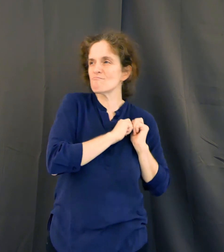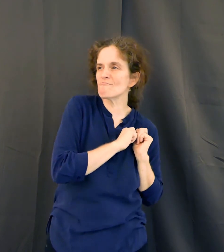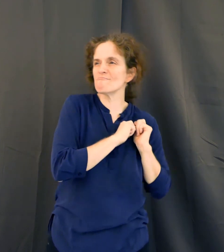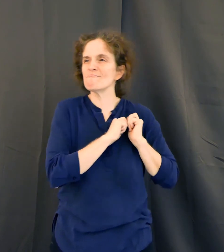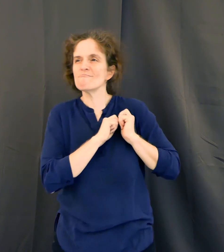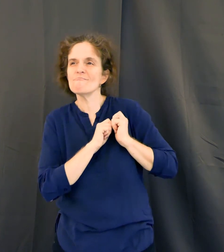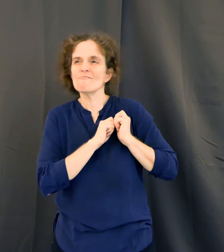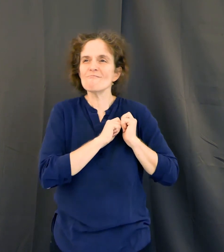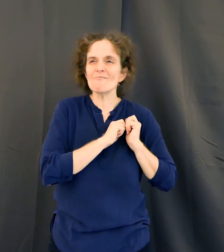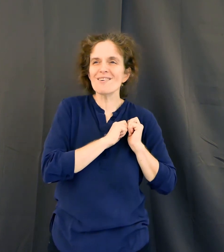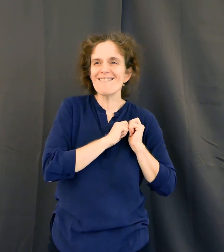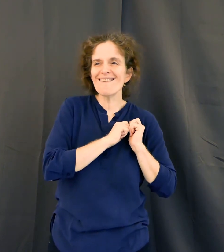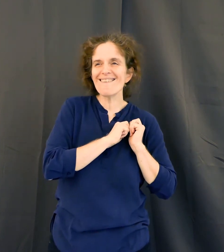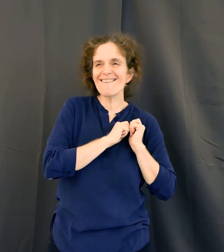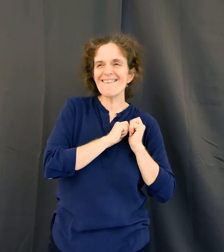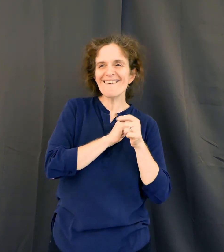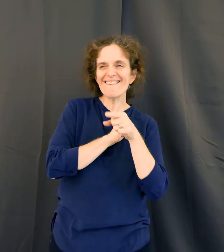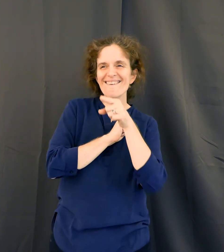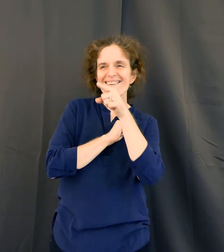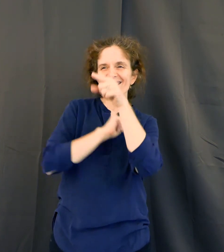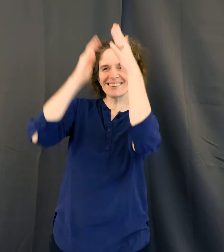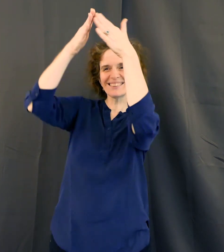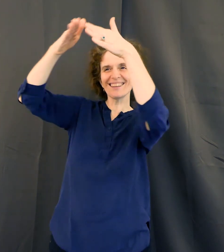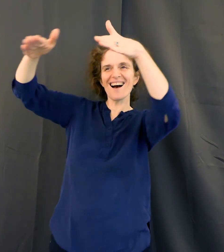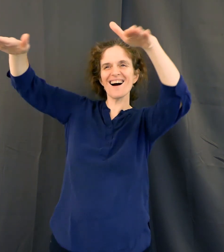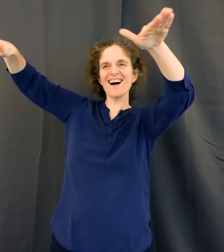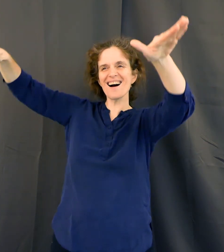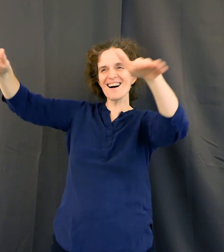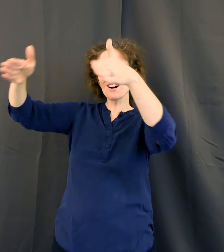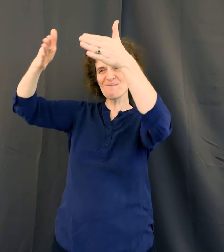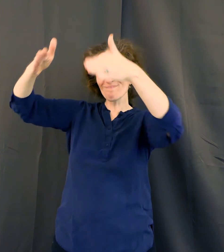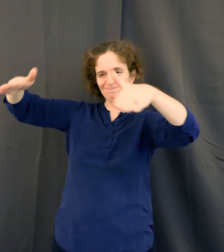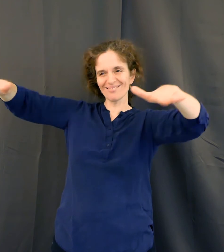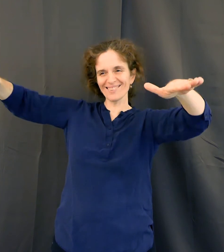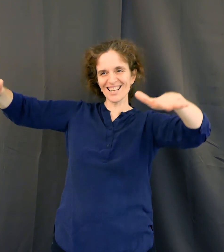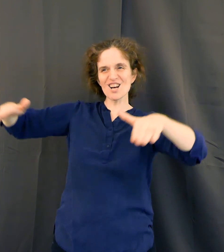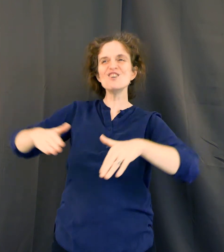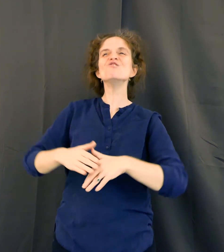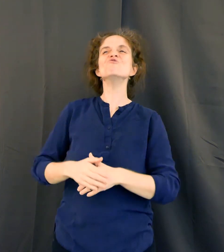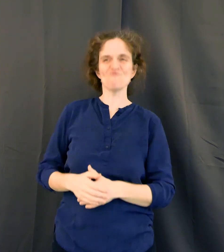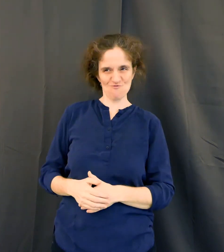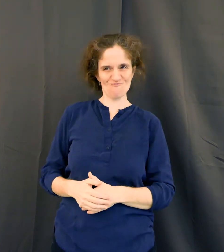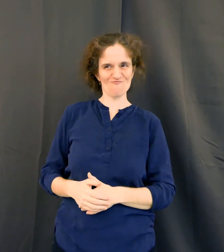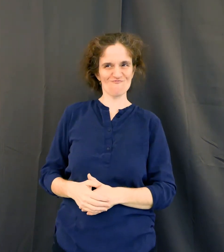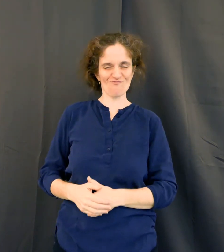Ils arrivent à la forêt et là, ils trouvent ce qu'ils cherchaient, un beau